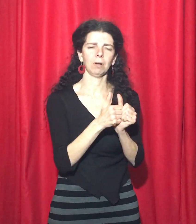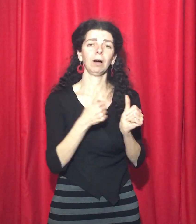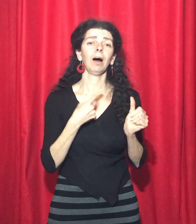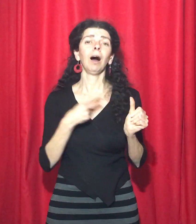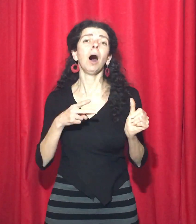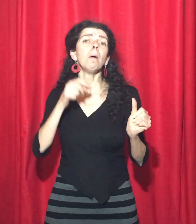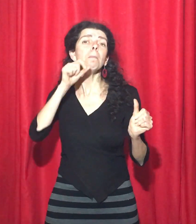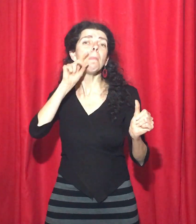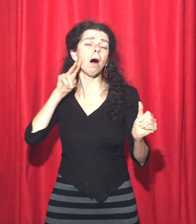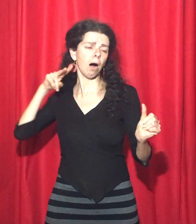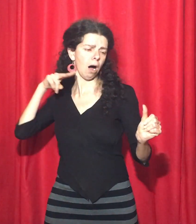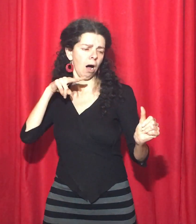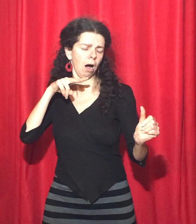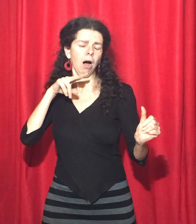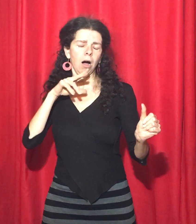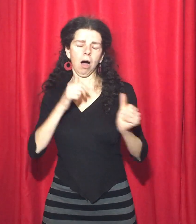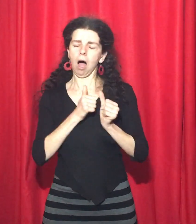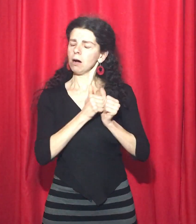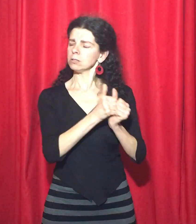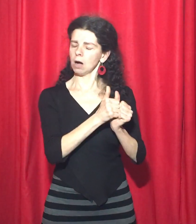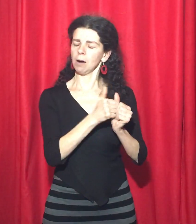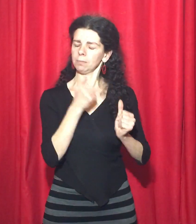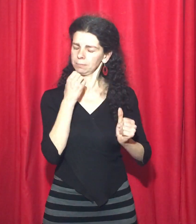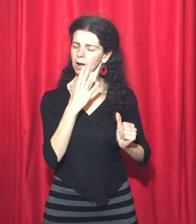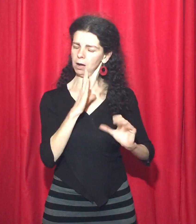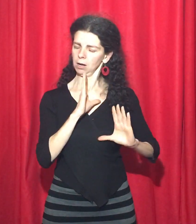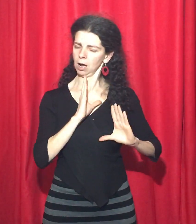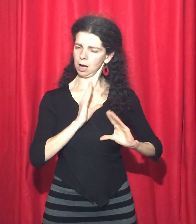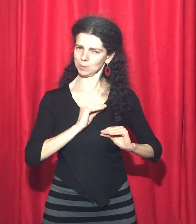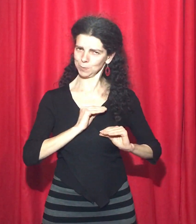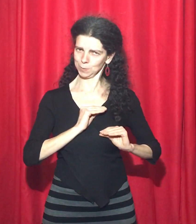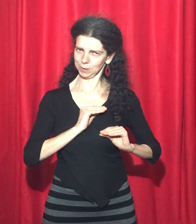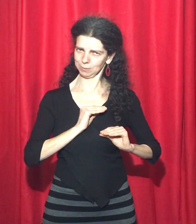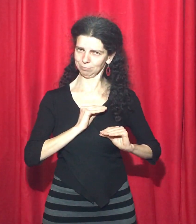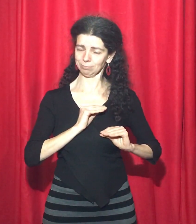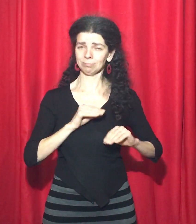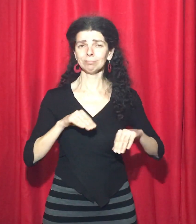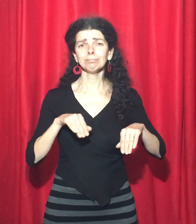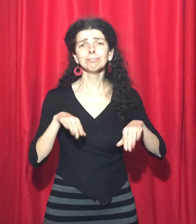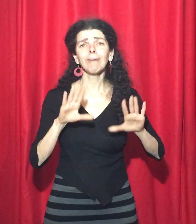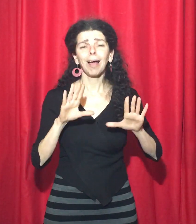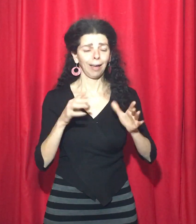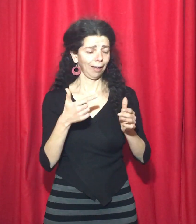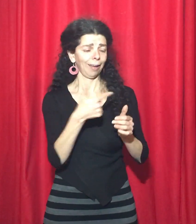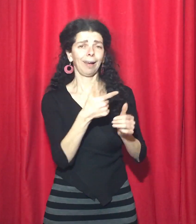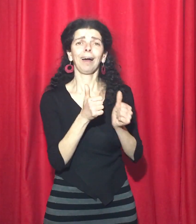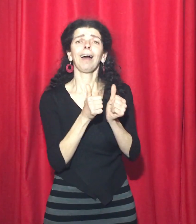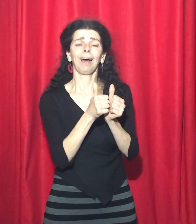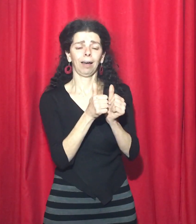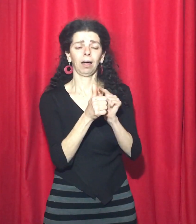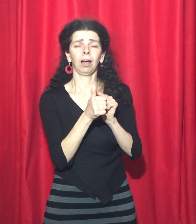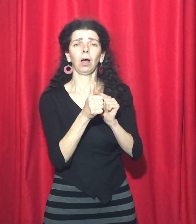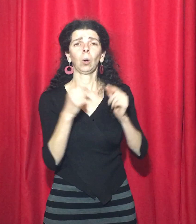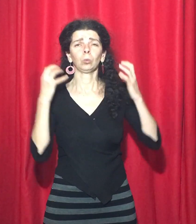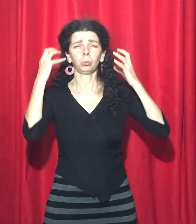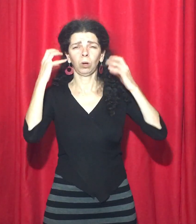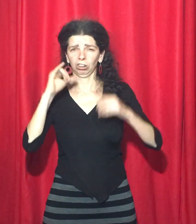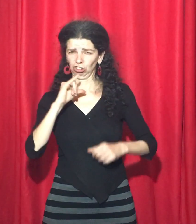Ça rassurait leurs parents de les savoir ensemble. Mais jamais Julie n'adressait la parole à